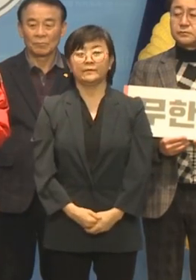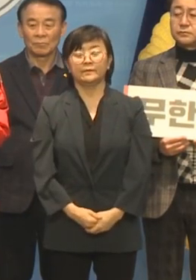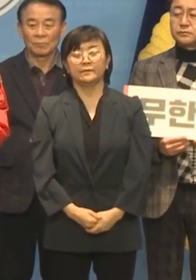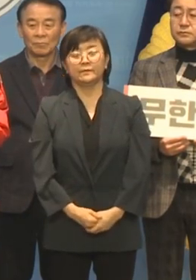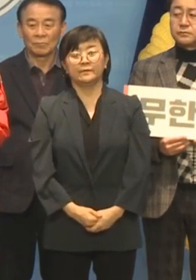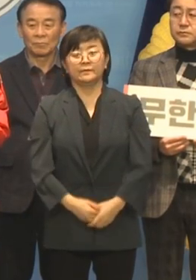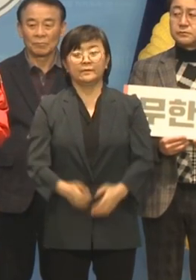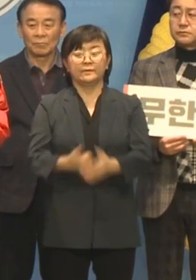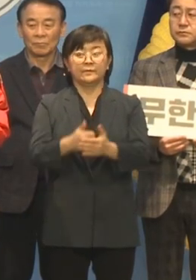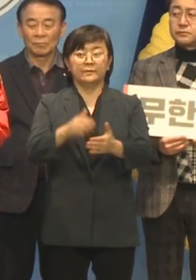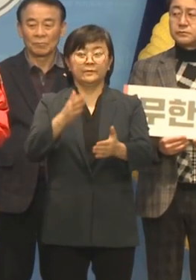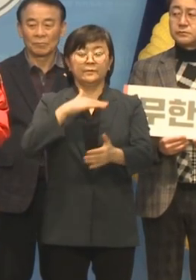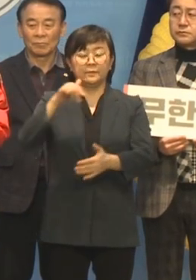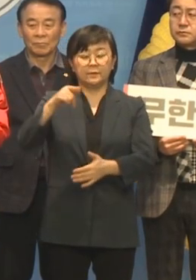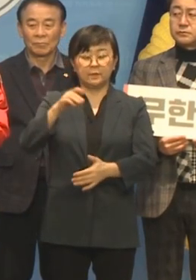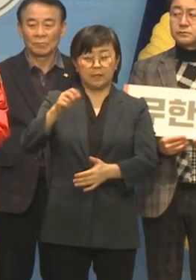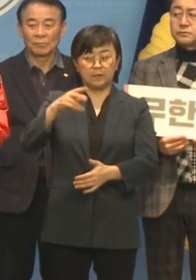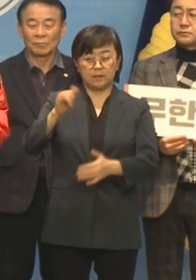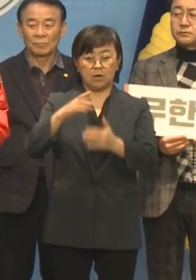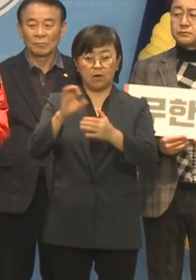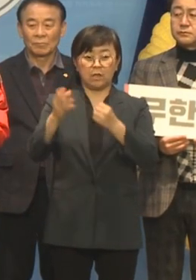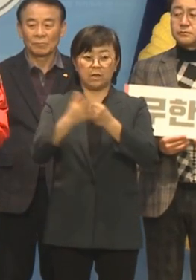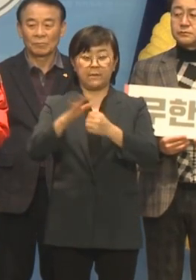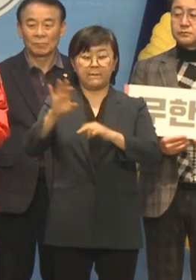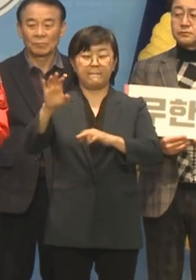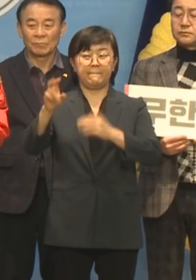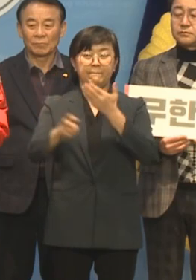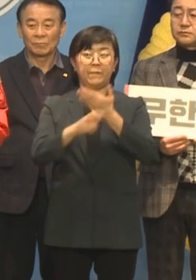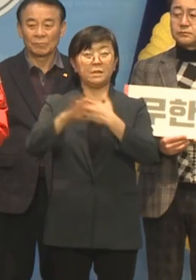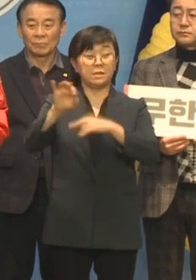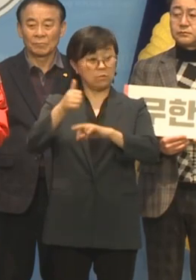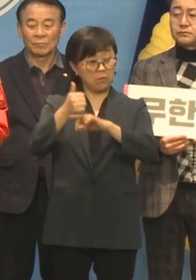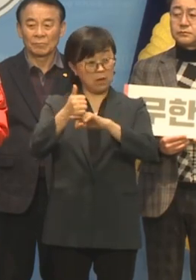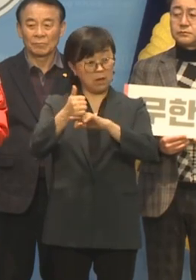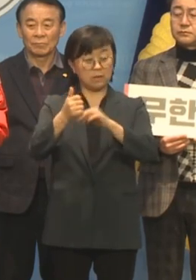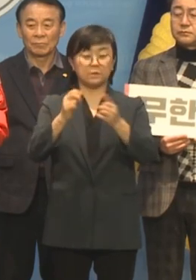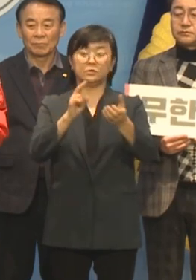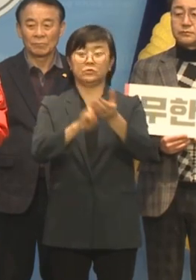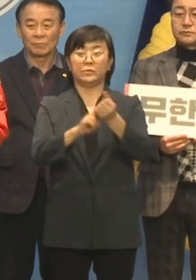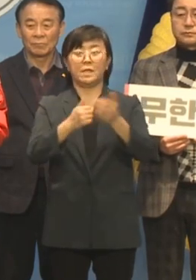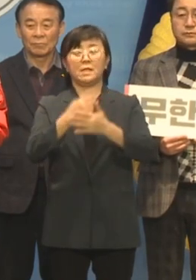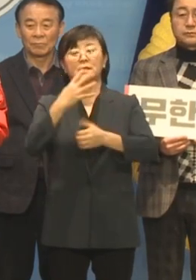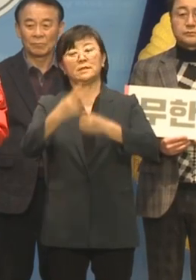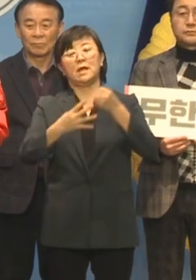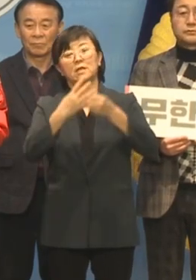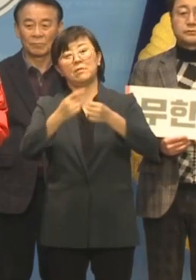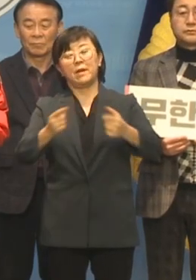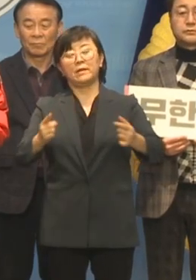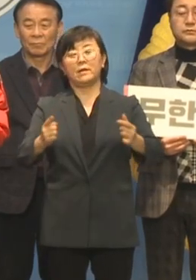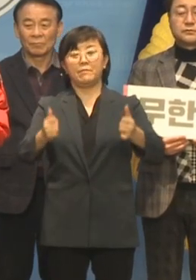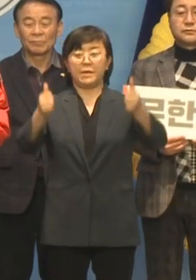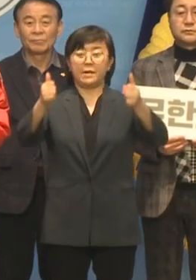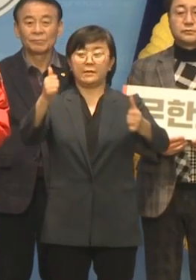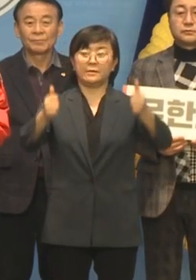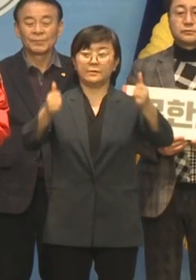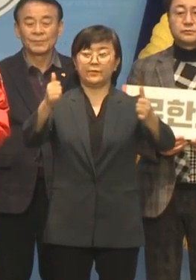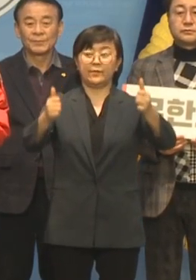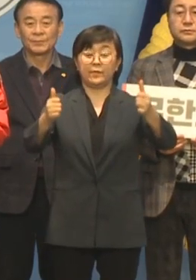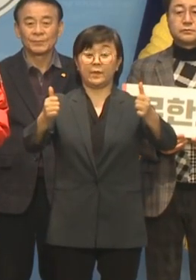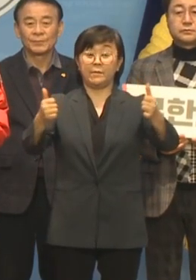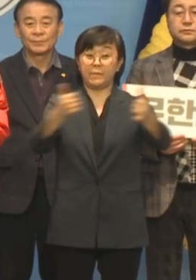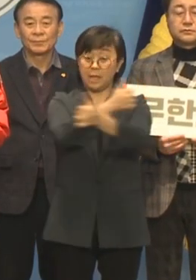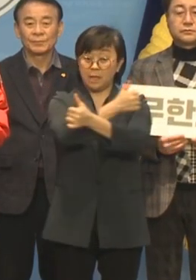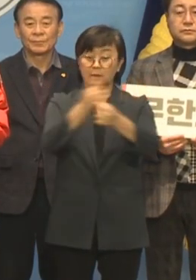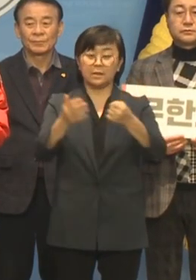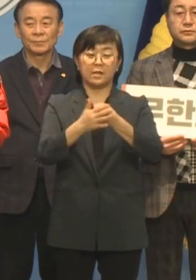변호사 장진영이 반치광, 은둔왕과 4년 만에 벌이는 리턴 매치. 이것이